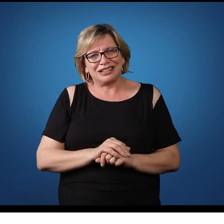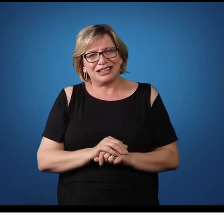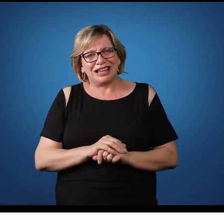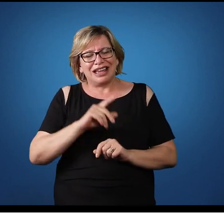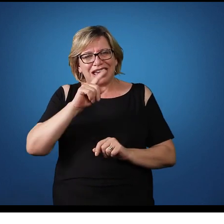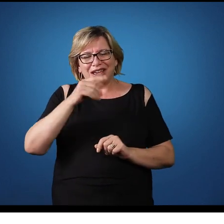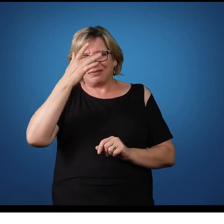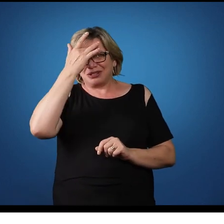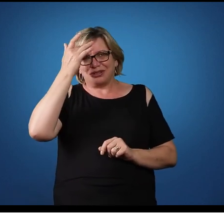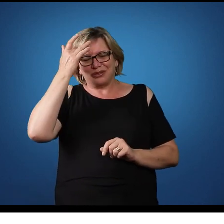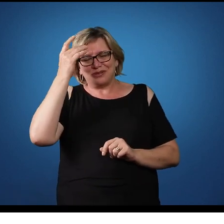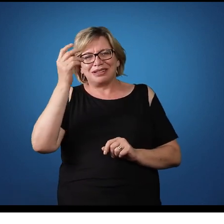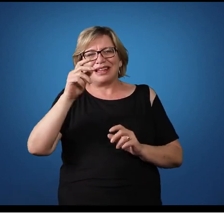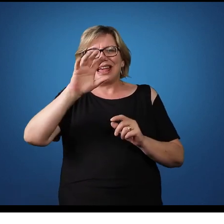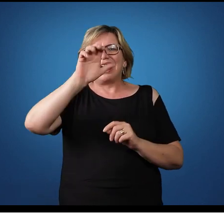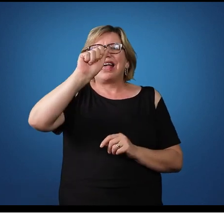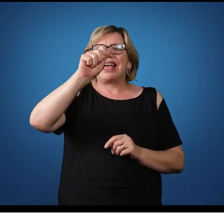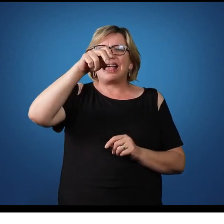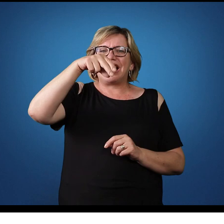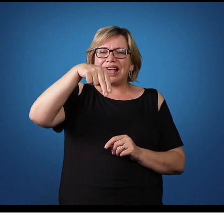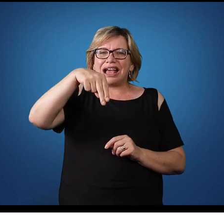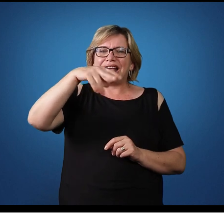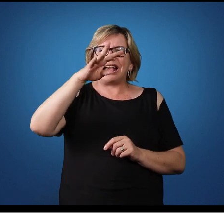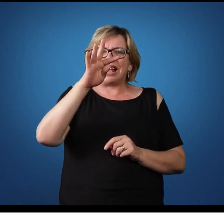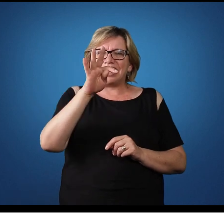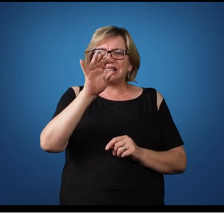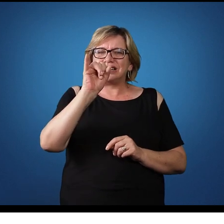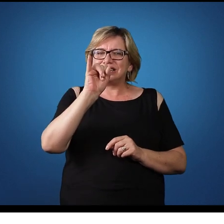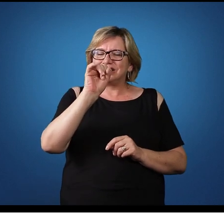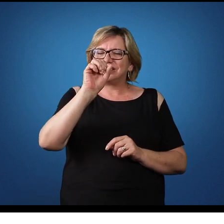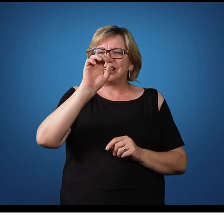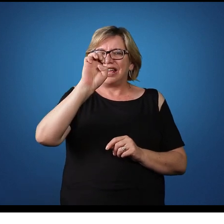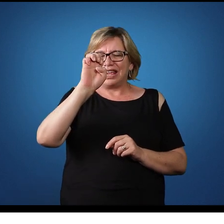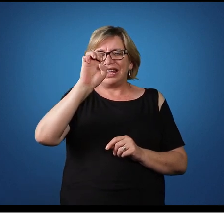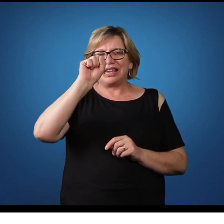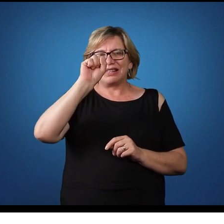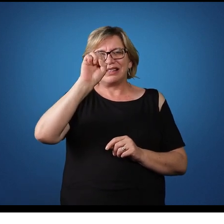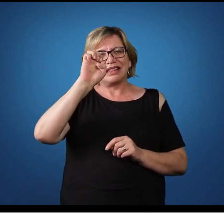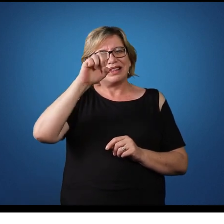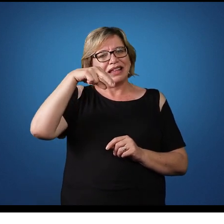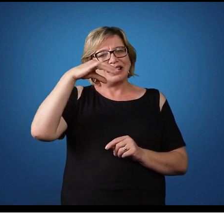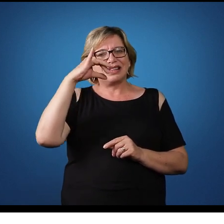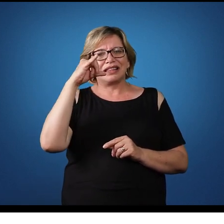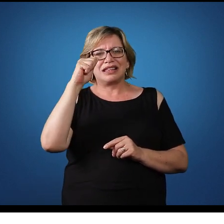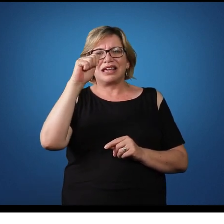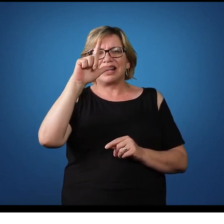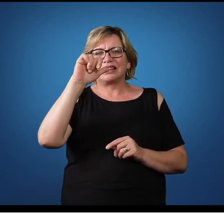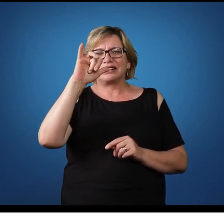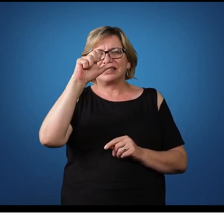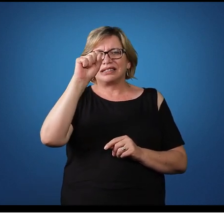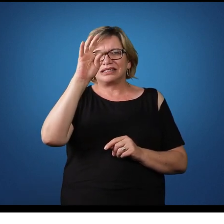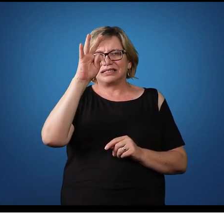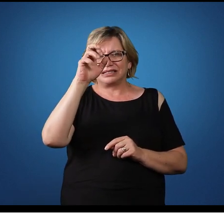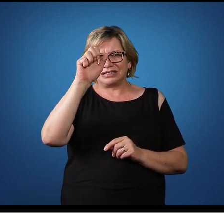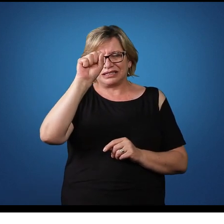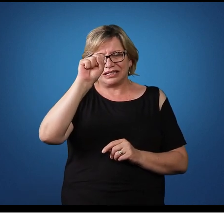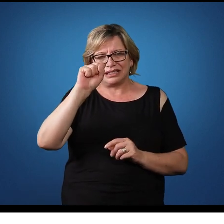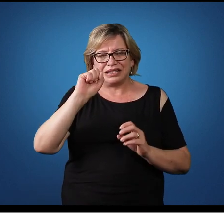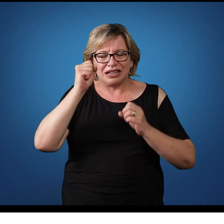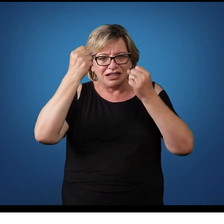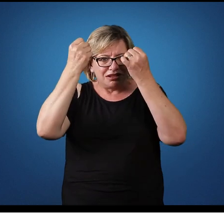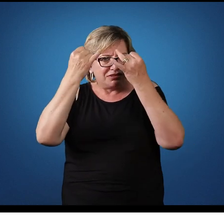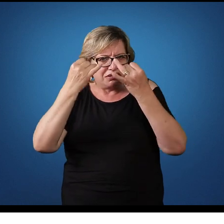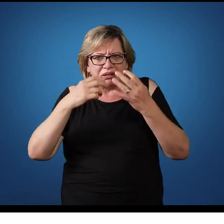anti-essencialistas. Eles dizem, olha, não há por que buscar uma definição de arte. Na verdade, não há nem como definir